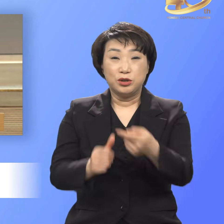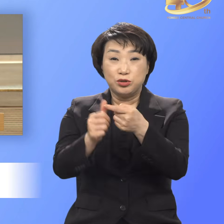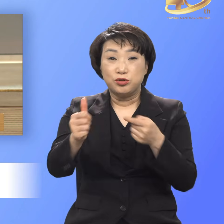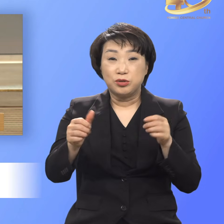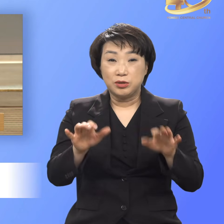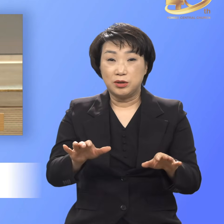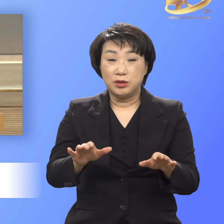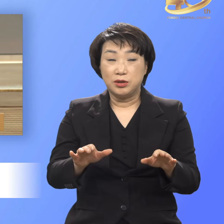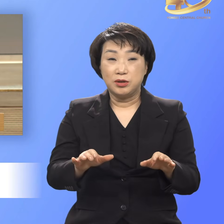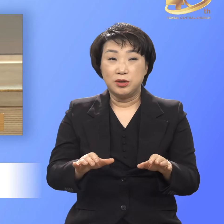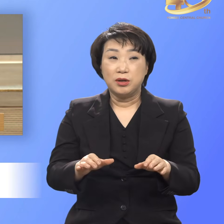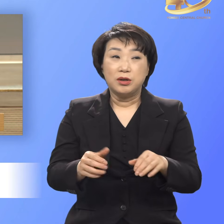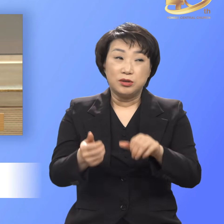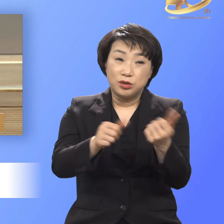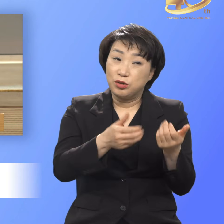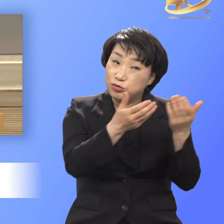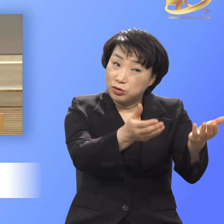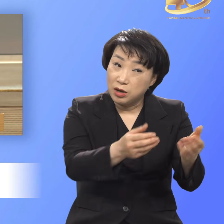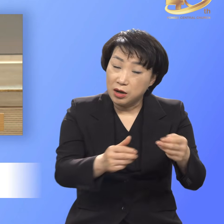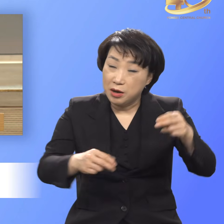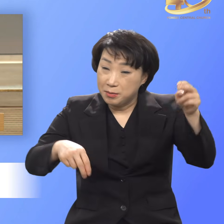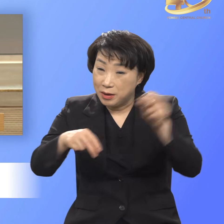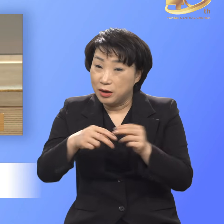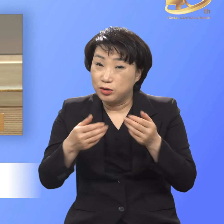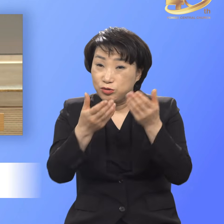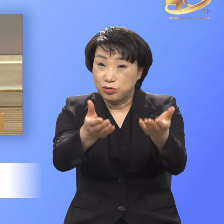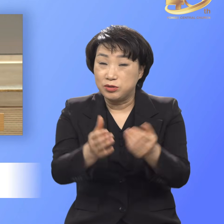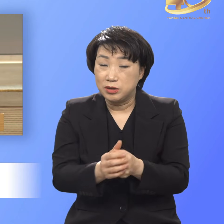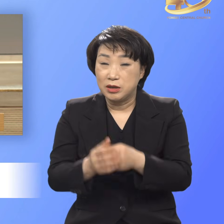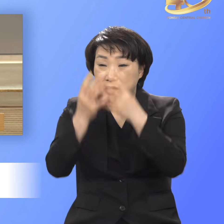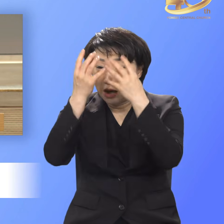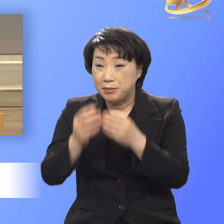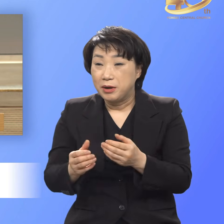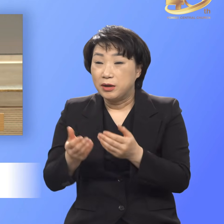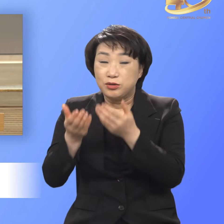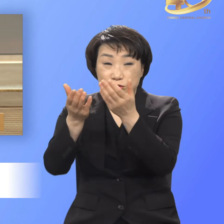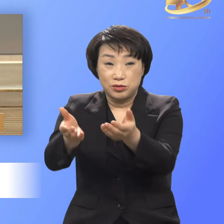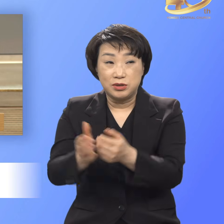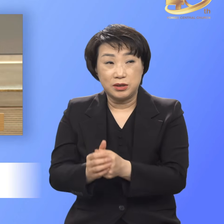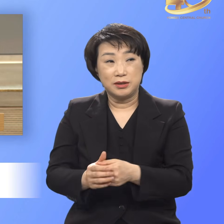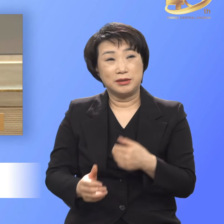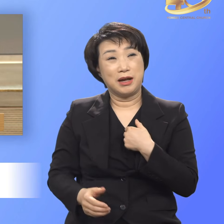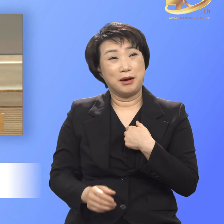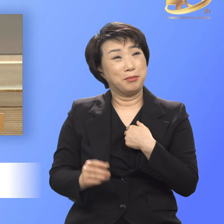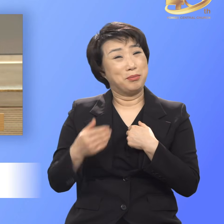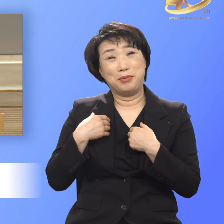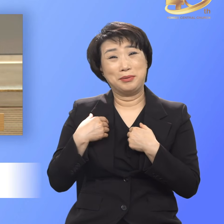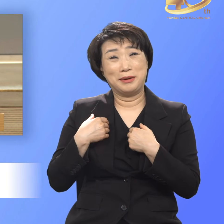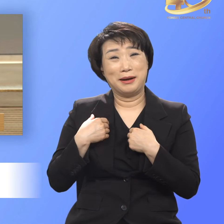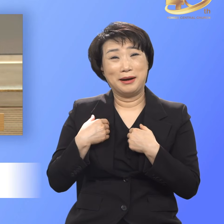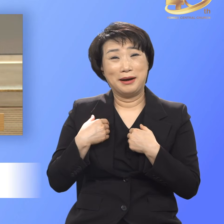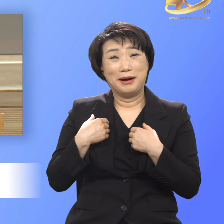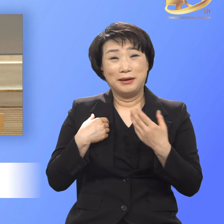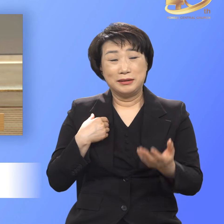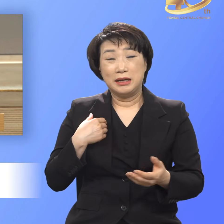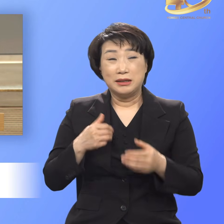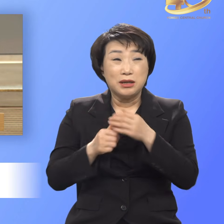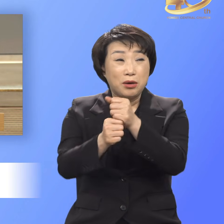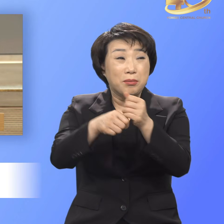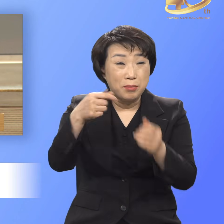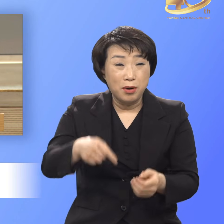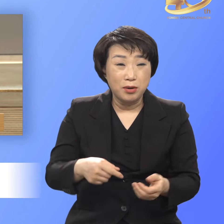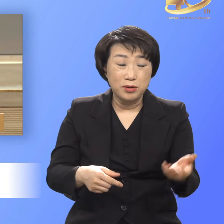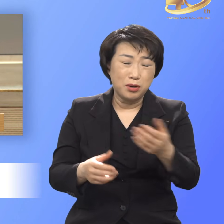죽이면 넘겨줄지 매질에 넘겨줄지 감옥에 넘겨줄지 모르지만 어떻게